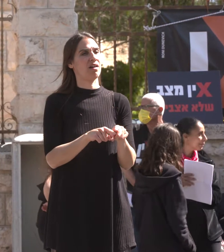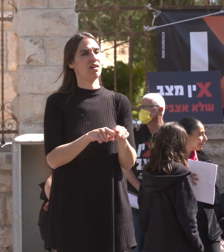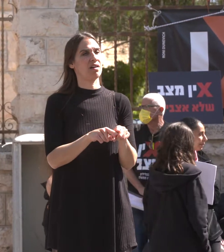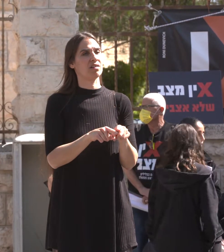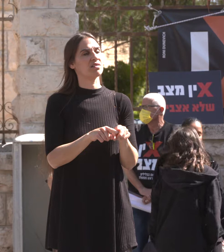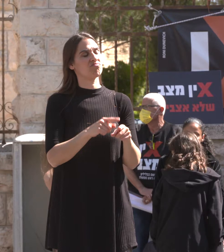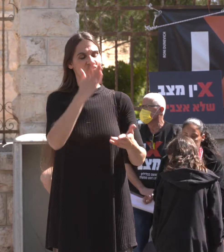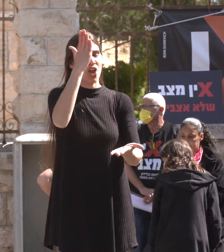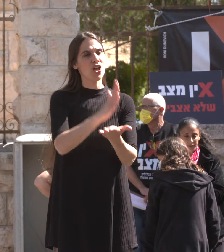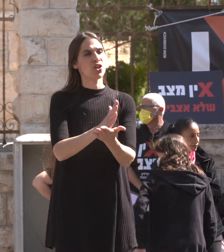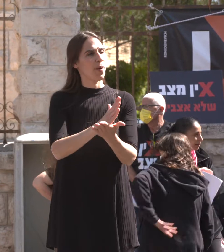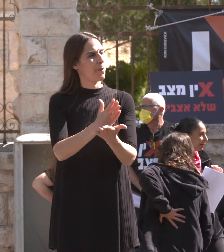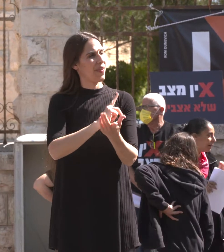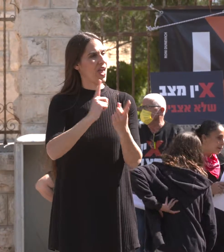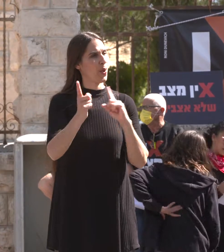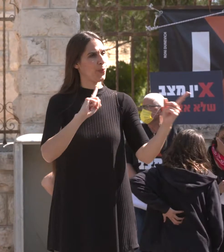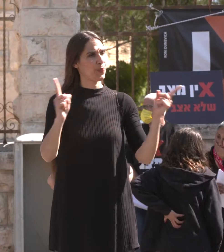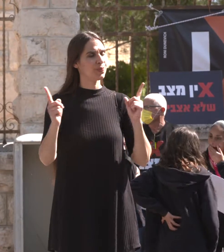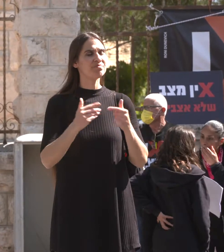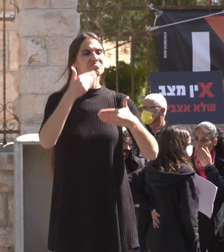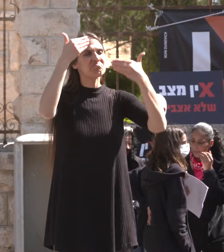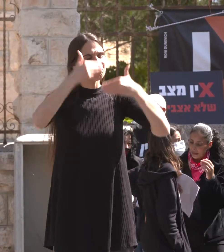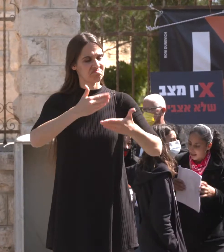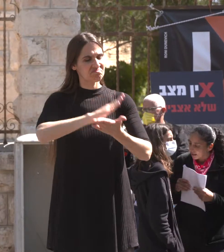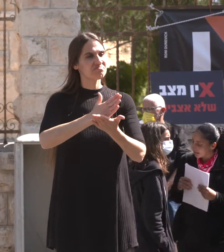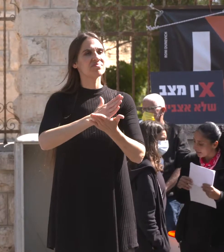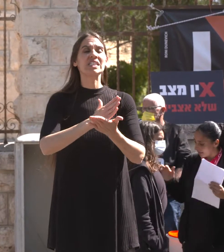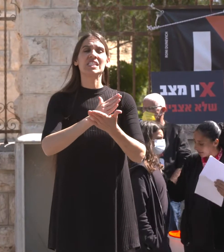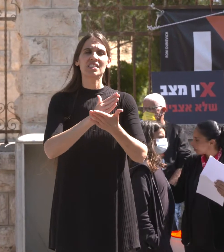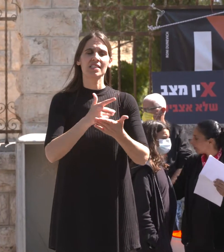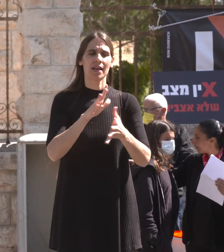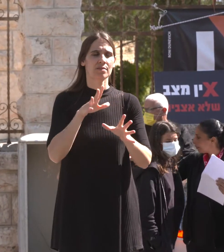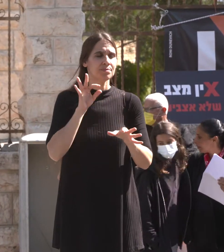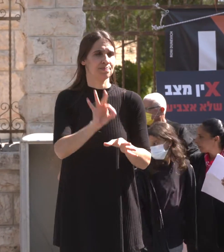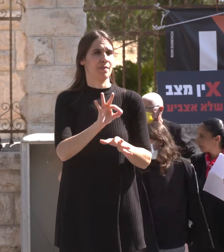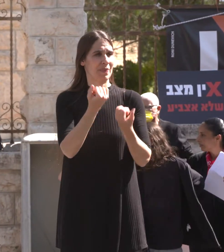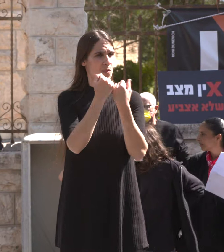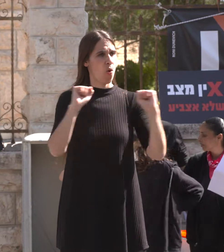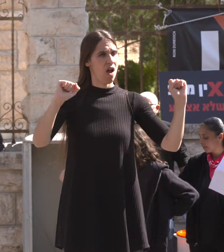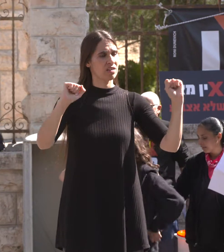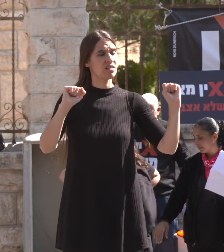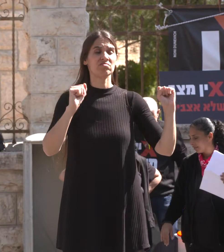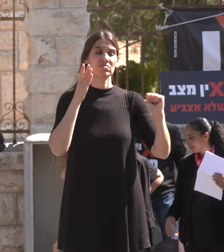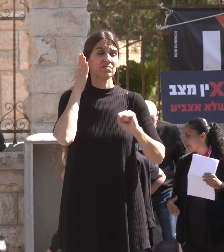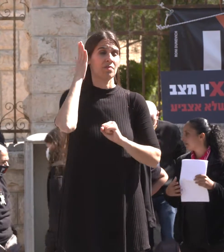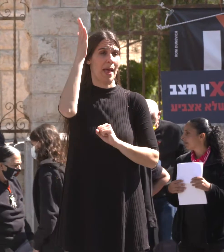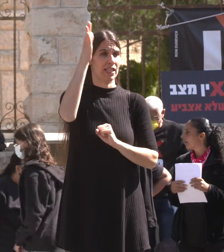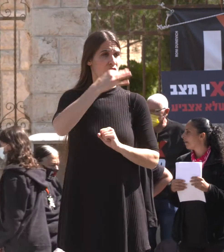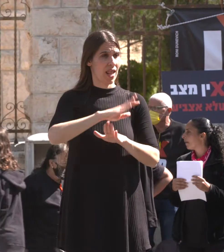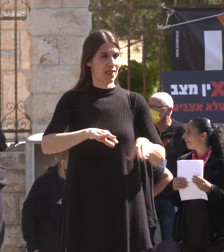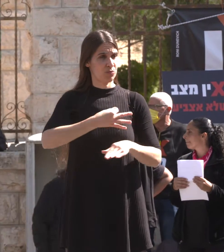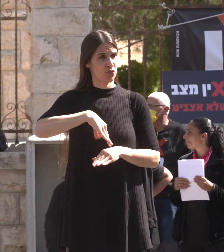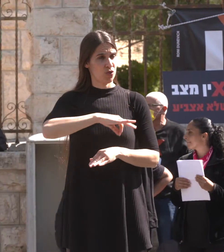ששמו בינינו. המסך שמעיב על הדמוקרטיה ועל העתיד של הילדים שלנו.